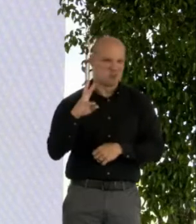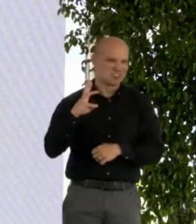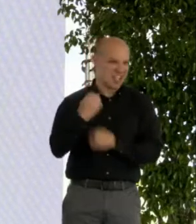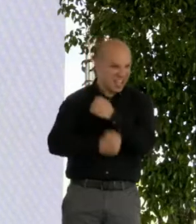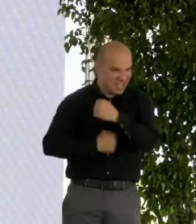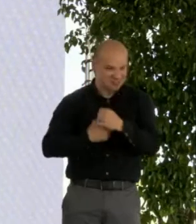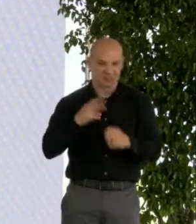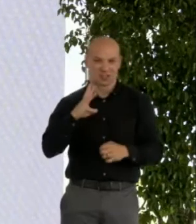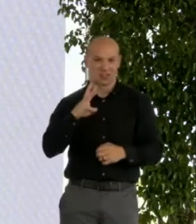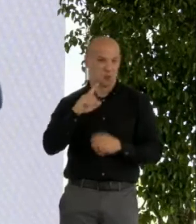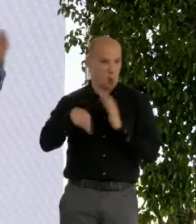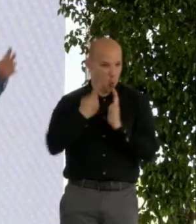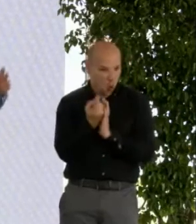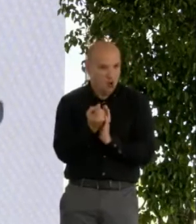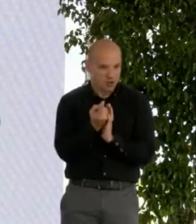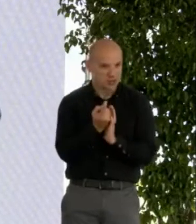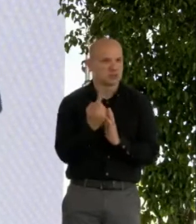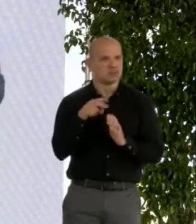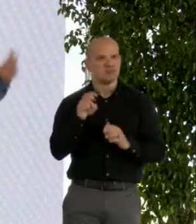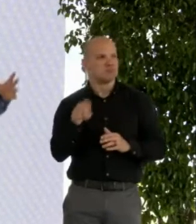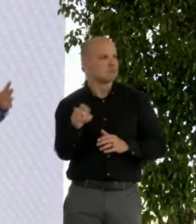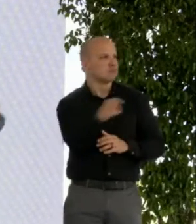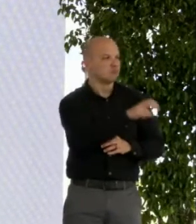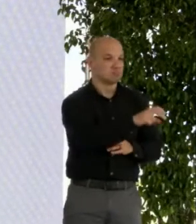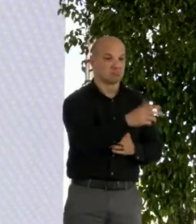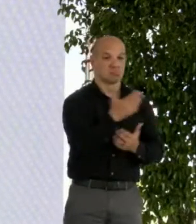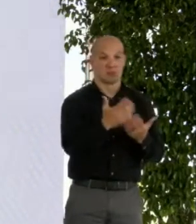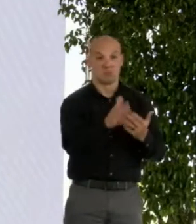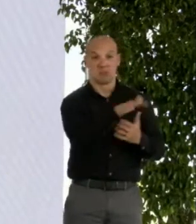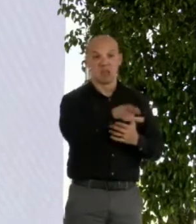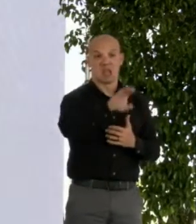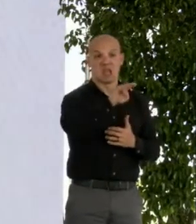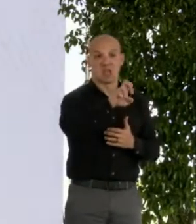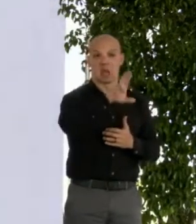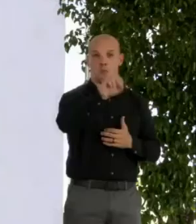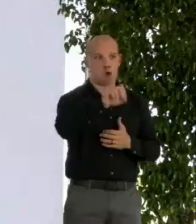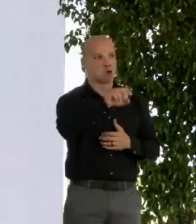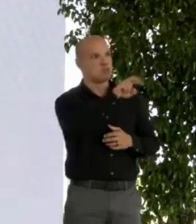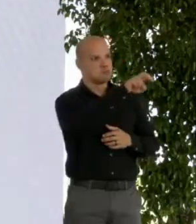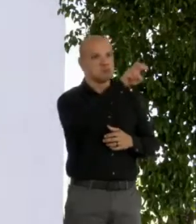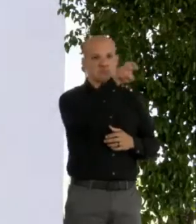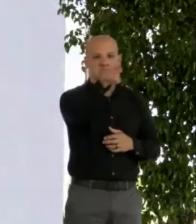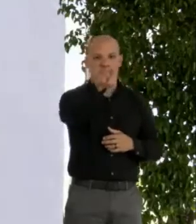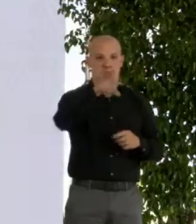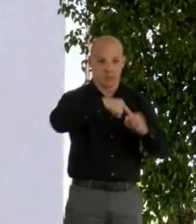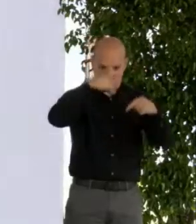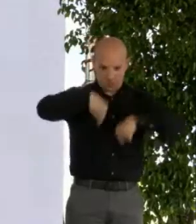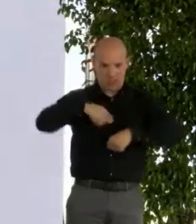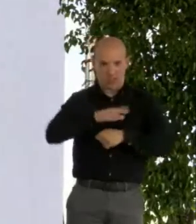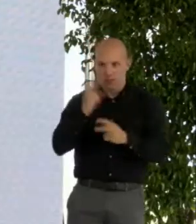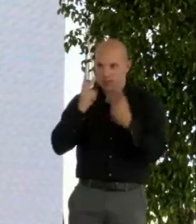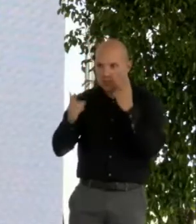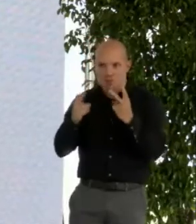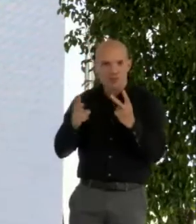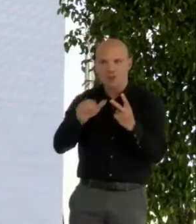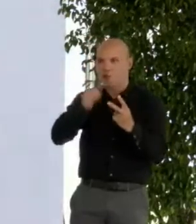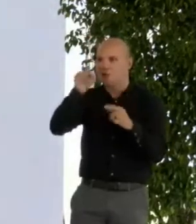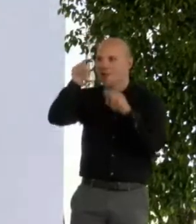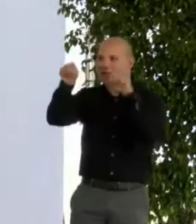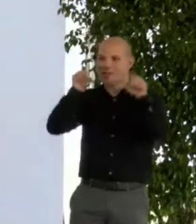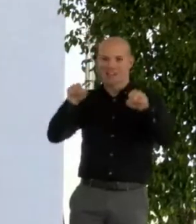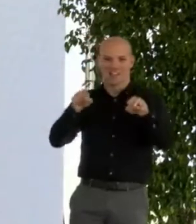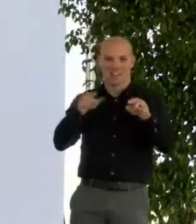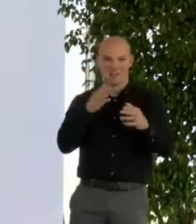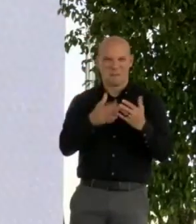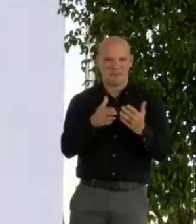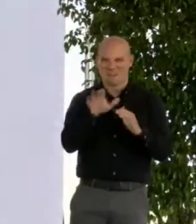experiencia de lo que es. Ellos van a ir al morro, van a caminar, pero queremos también que puedan ver aquí un poquito de las otras cosas que están más